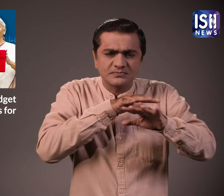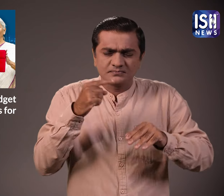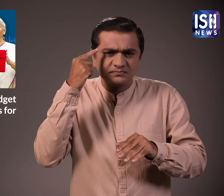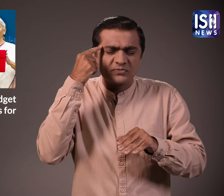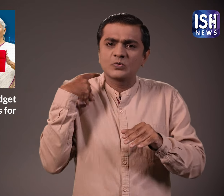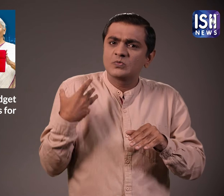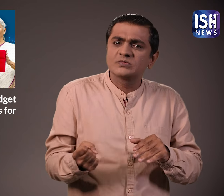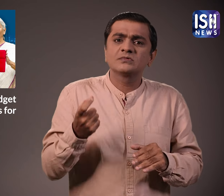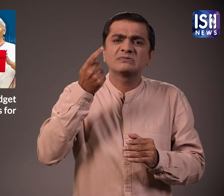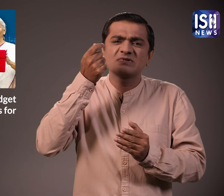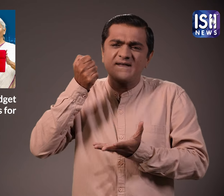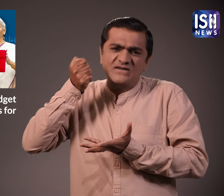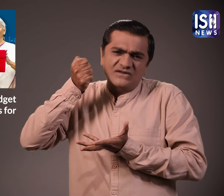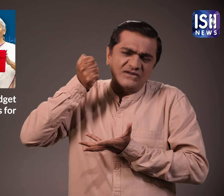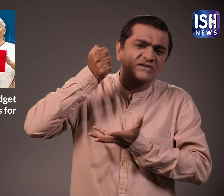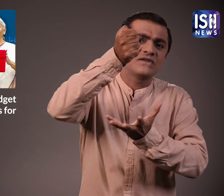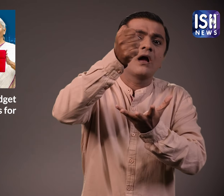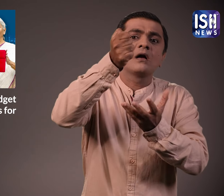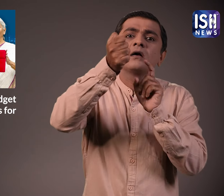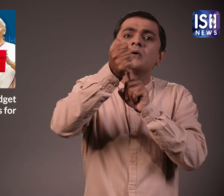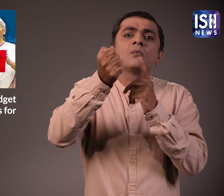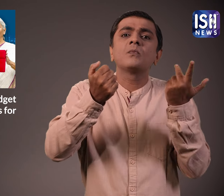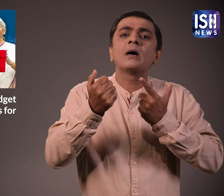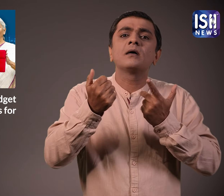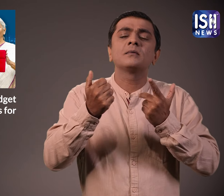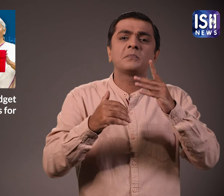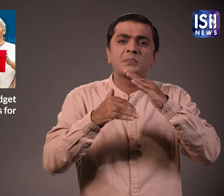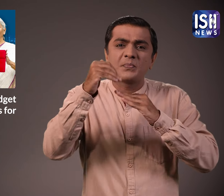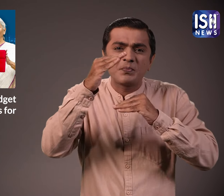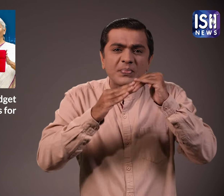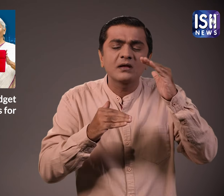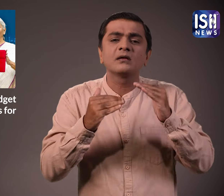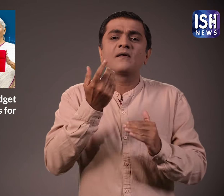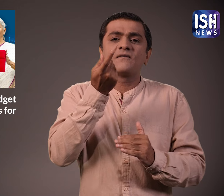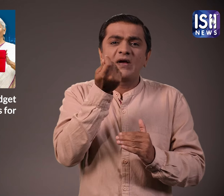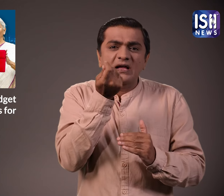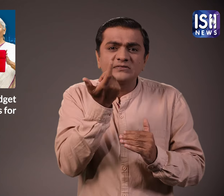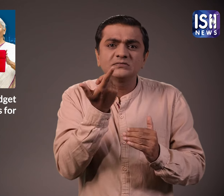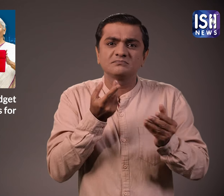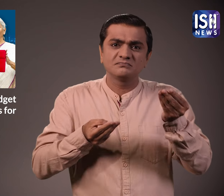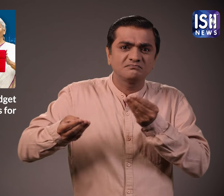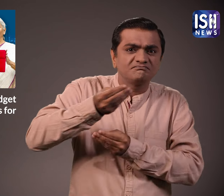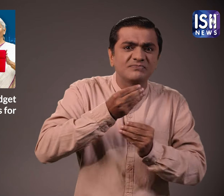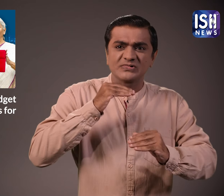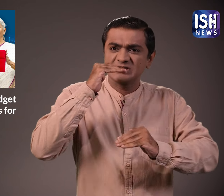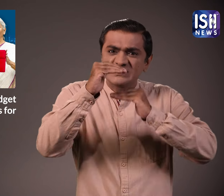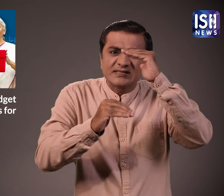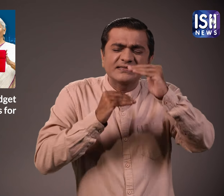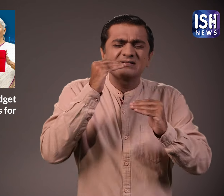में बुन्यादी धाचे, अर्थविवस्ता, विश्वस्तरिय सडके, पूल, आधी को विकसित करने के लिए